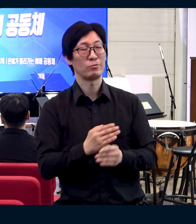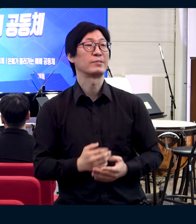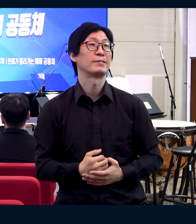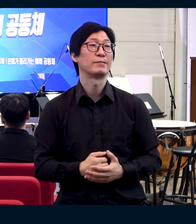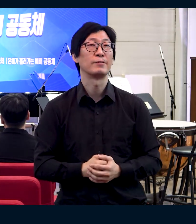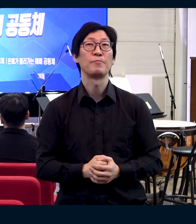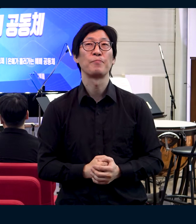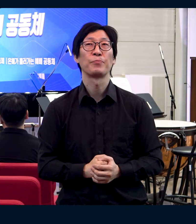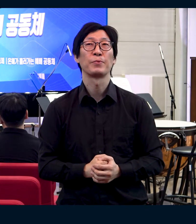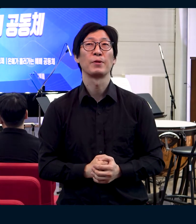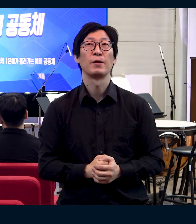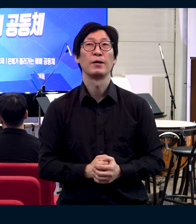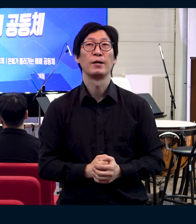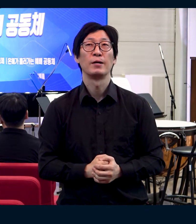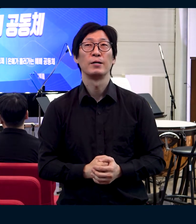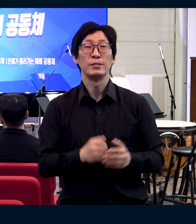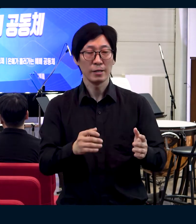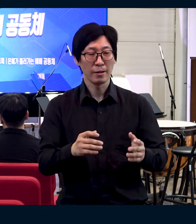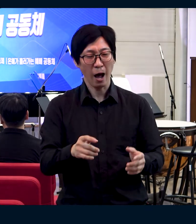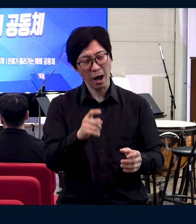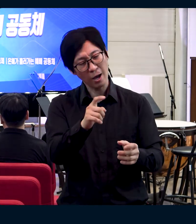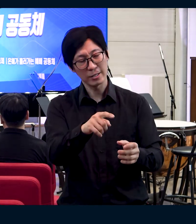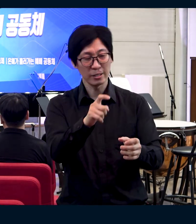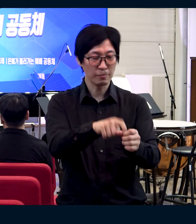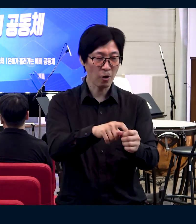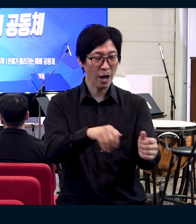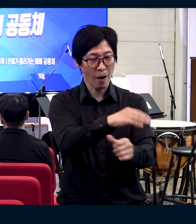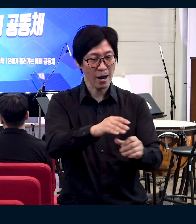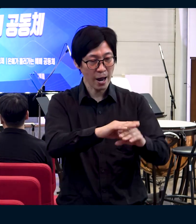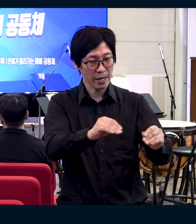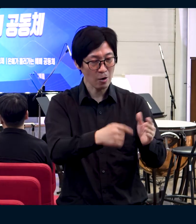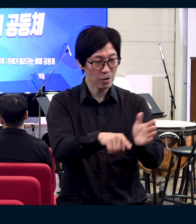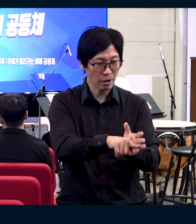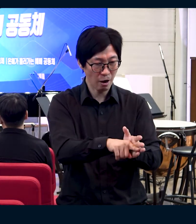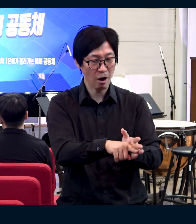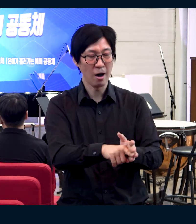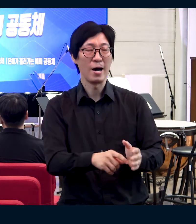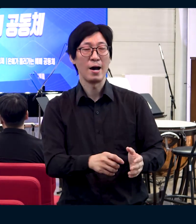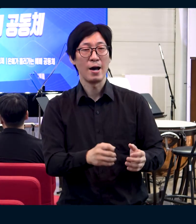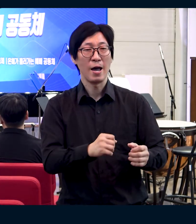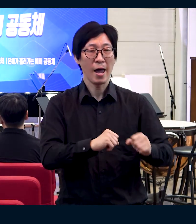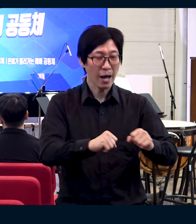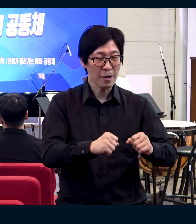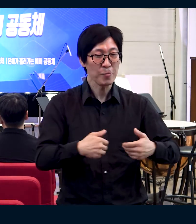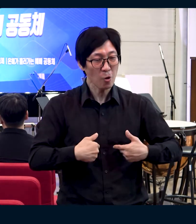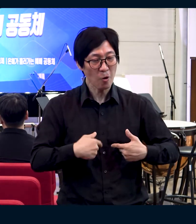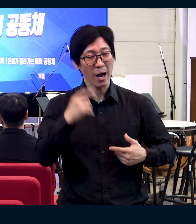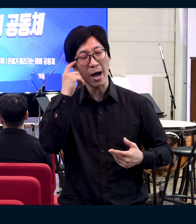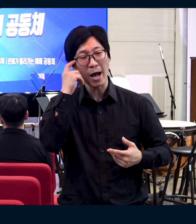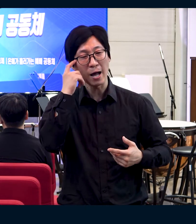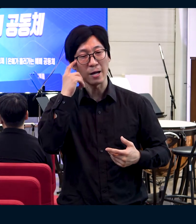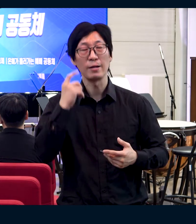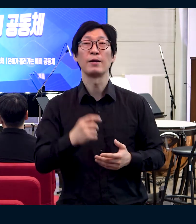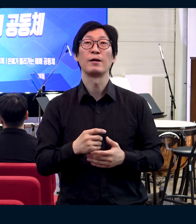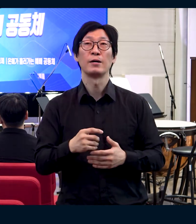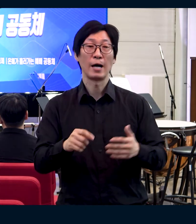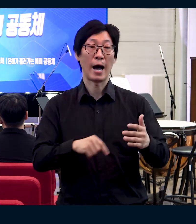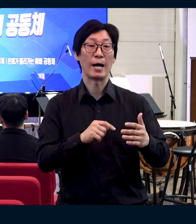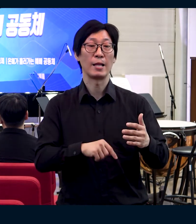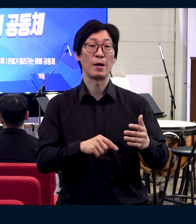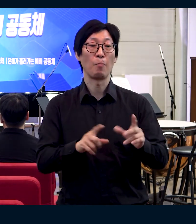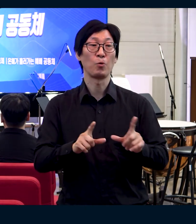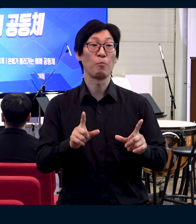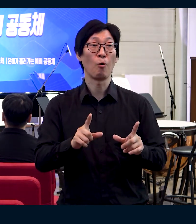우리는 얘기할 때 어떤 그런 이 목적을 위해서, 이것을 위해서, 대의를 위해서. 하지만 그 속에 사실은